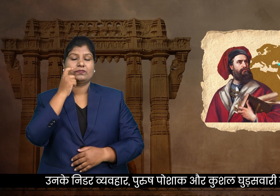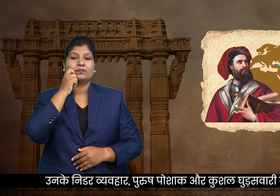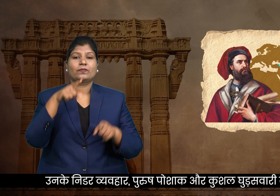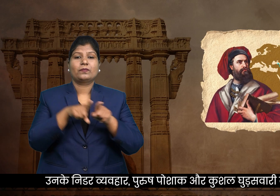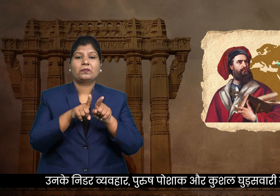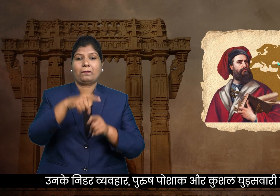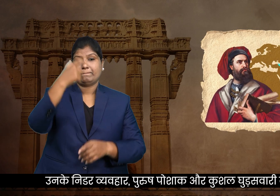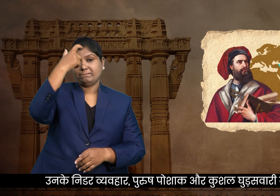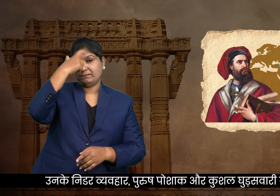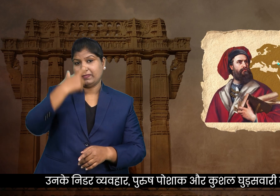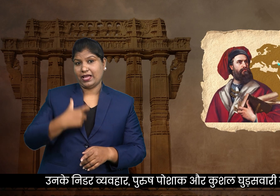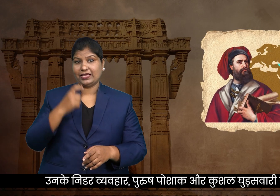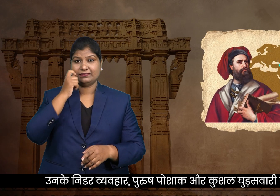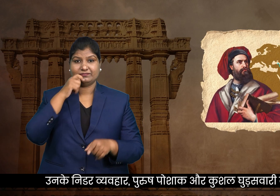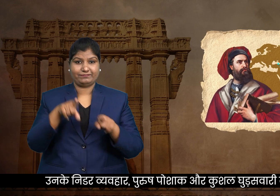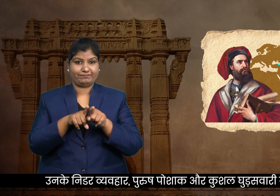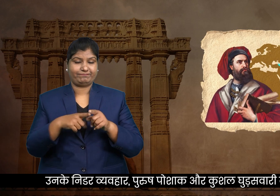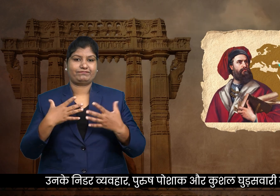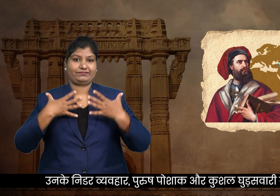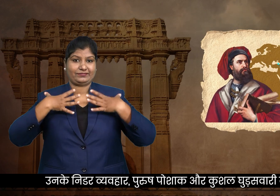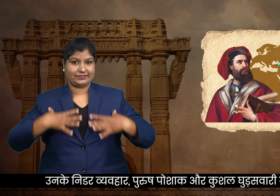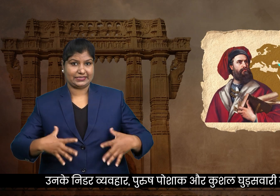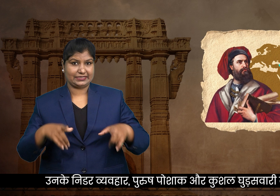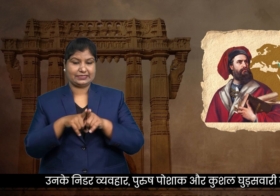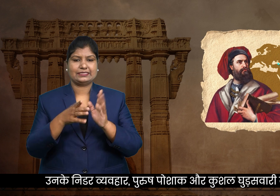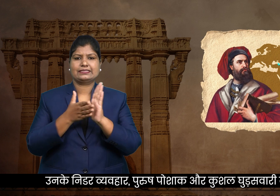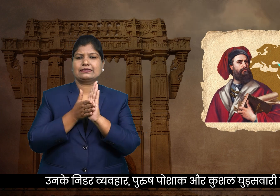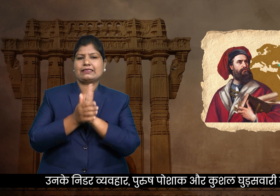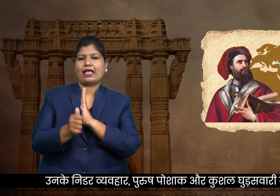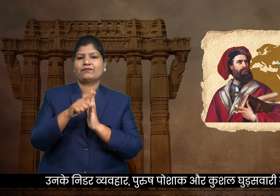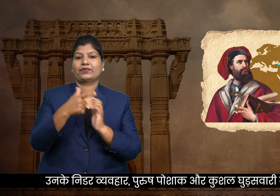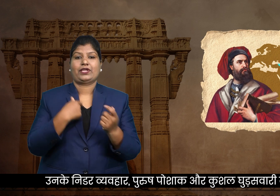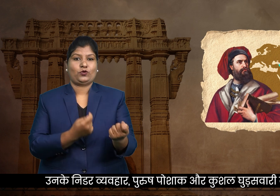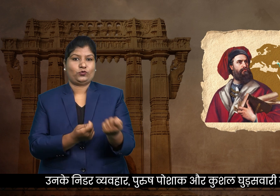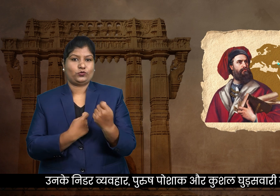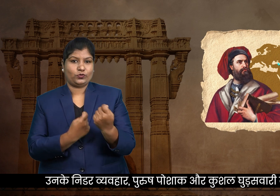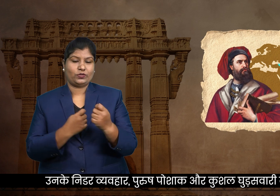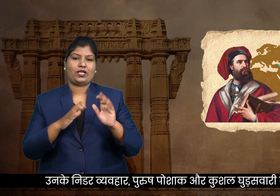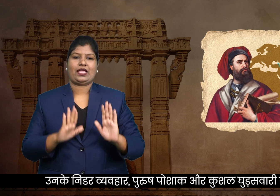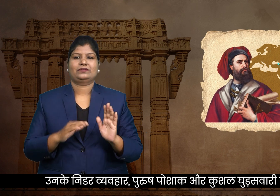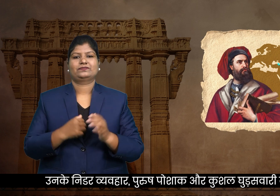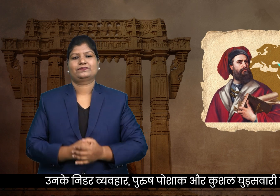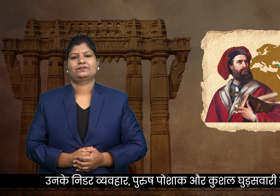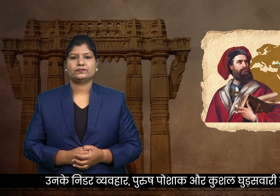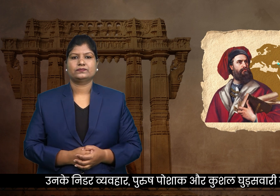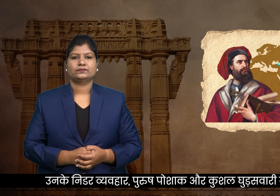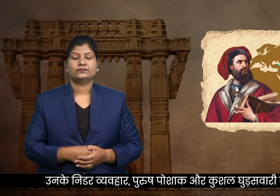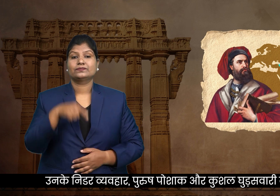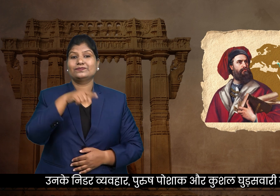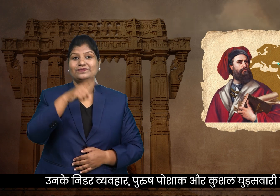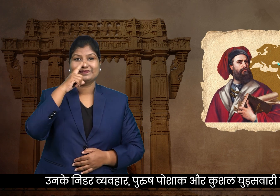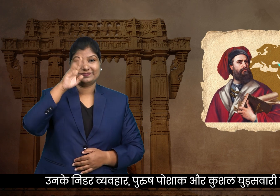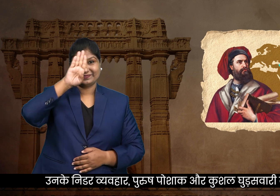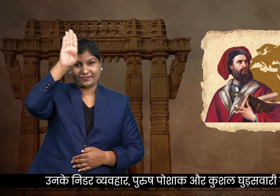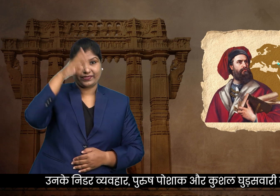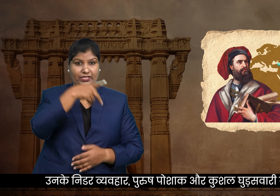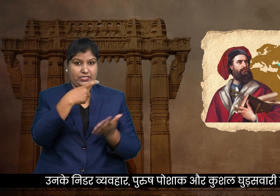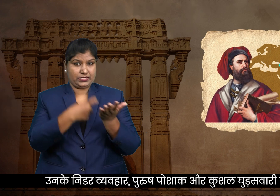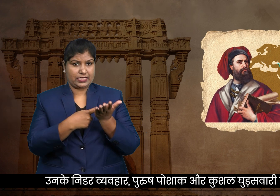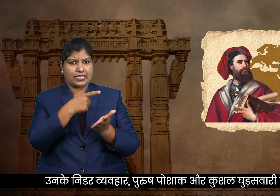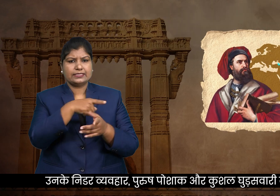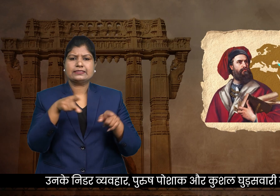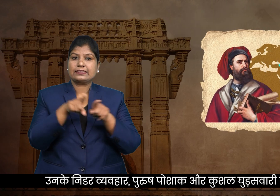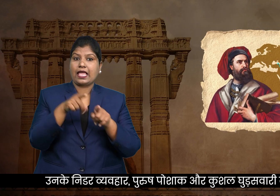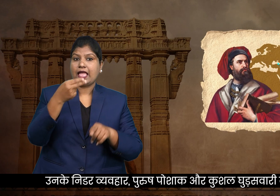और उनके निडर व्यवहार, पुरुष पोशाक और कुशल घुड़सवारी का उल्लेख किया।